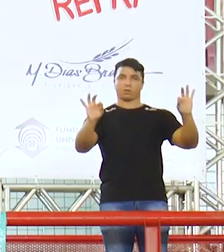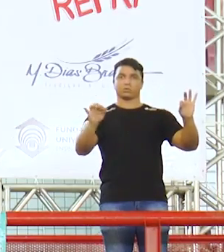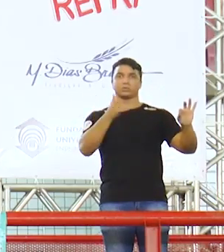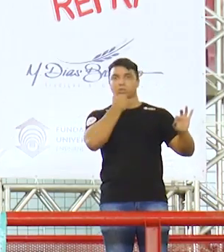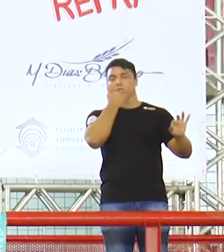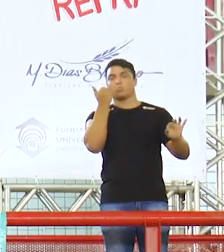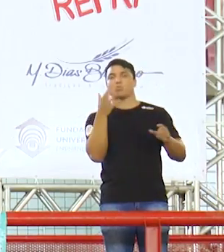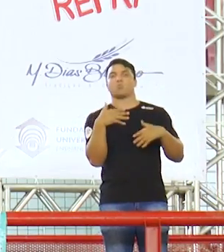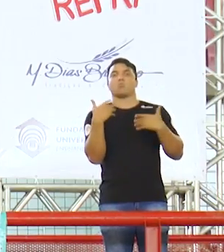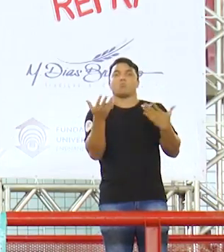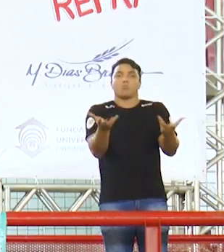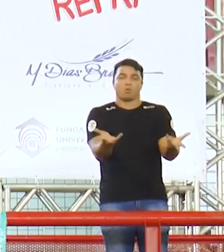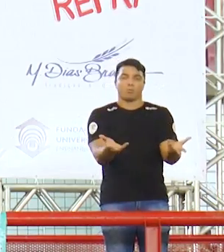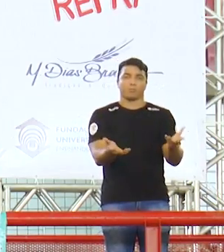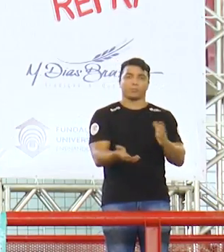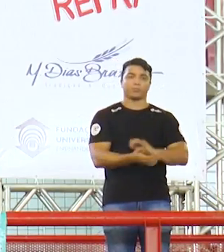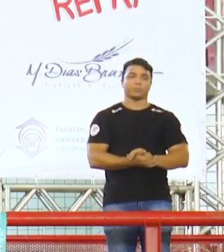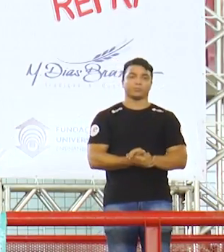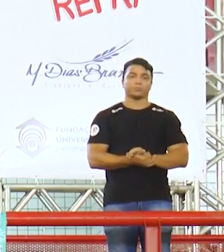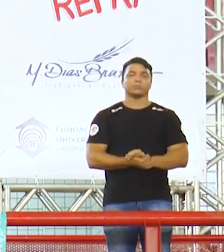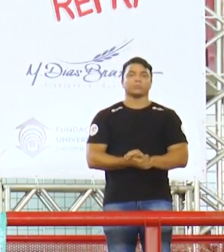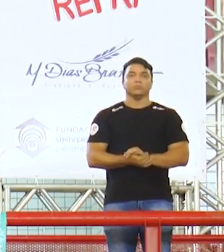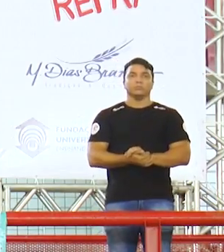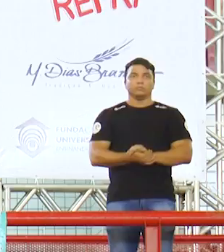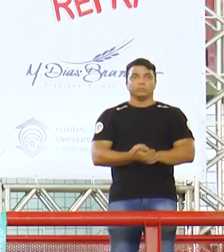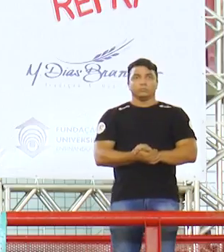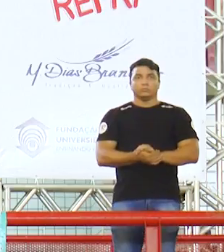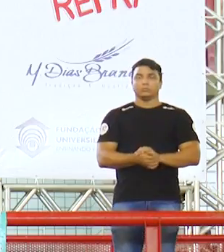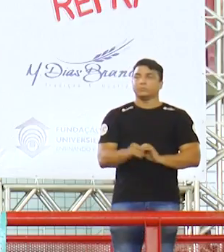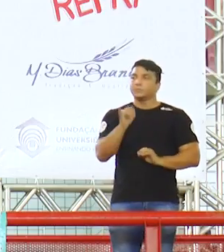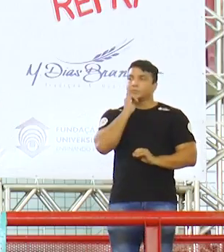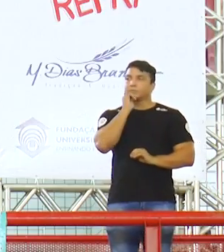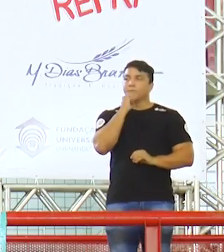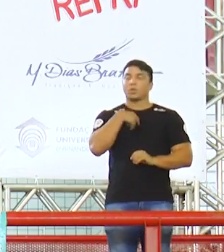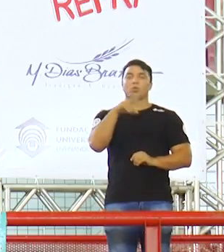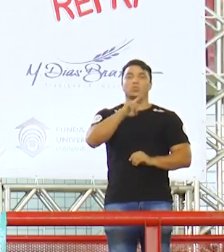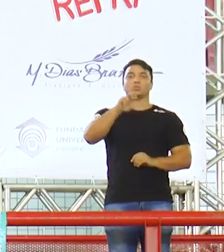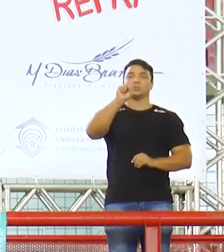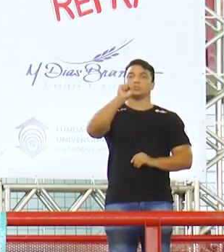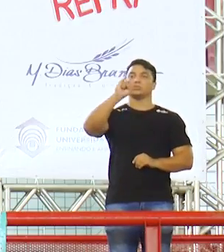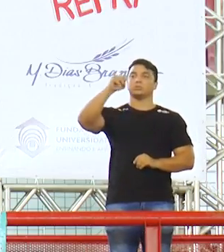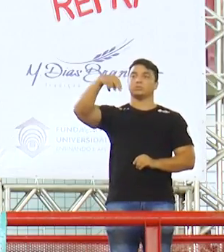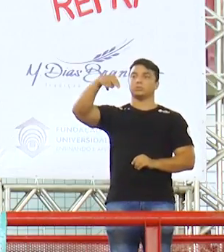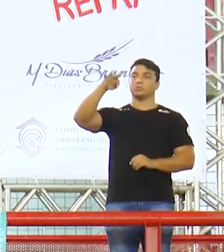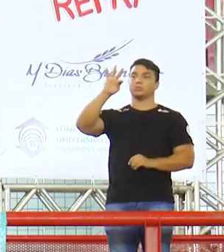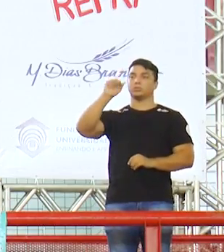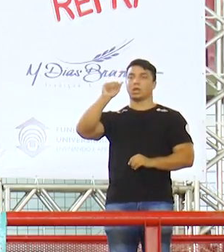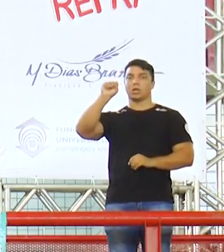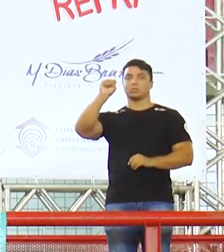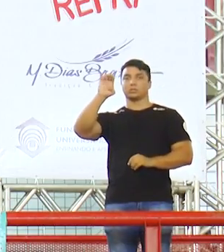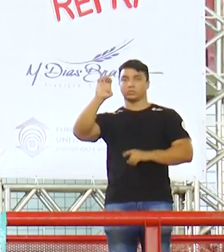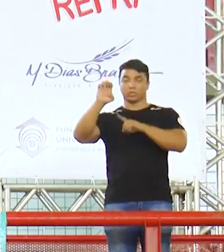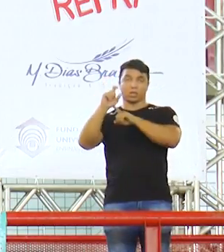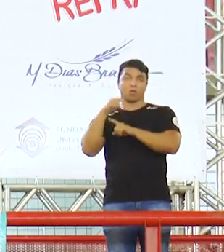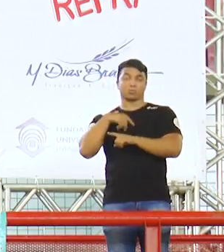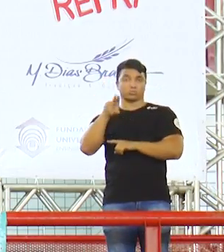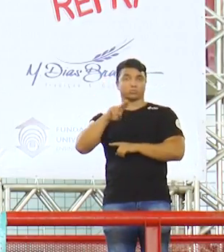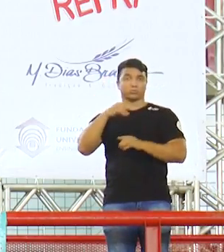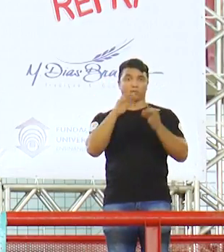da frase em que ocorrem. Então, quando eu uso sintaxe, eu me refiro à frase. A